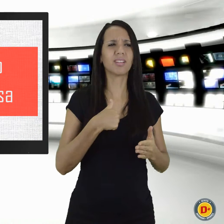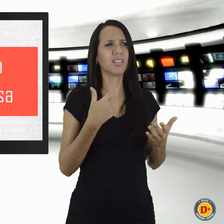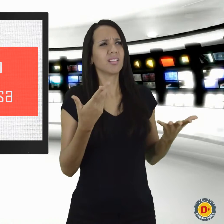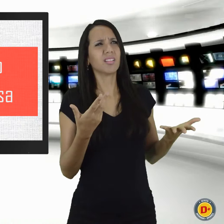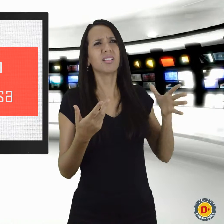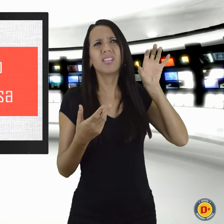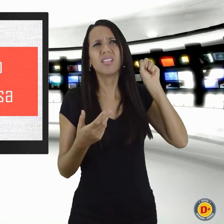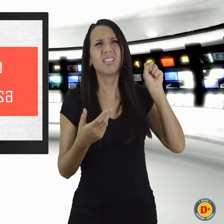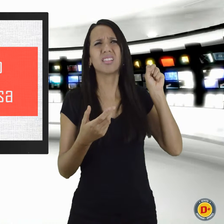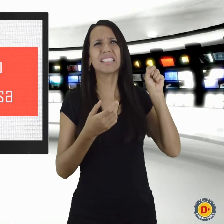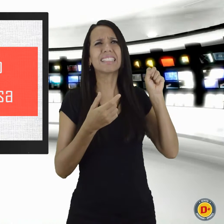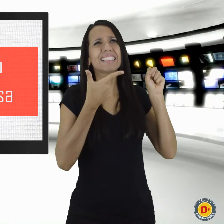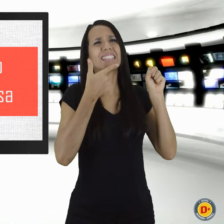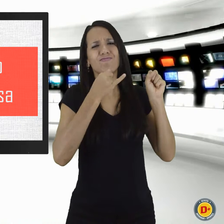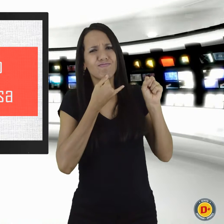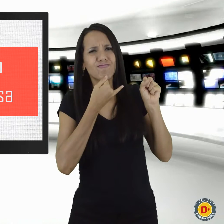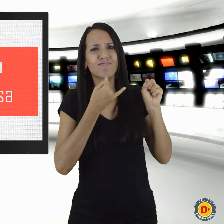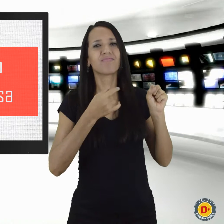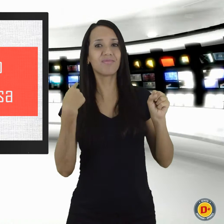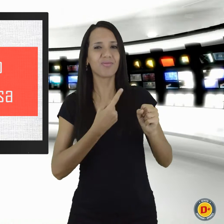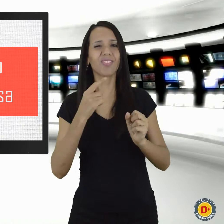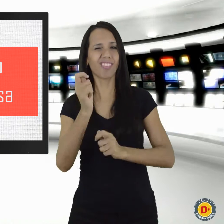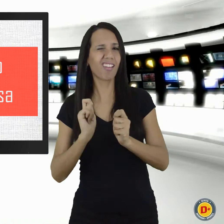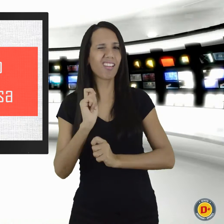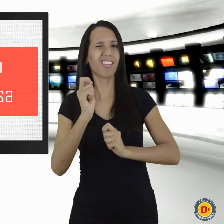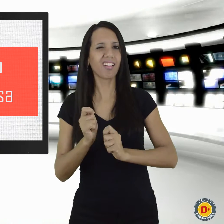a gente tenta passar uma mensagem de ética para quebrar paradigmas.